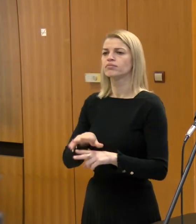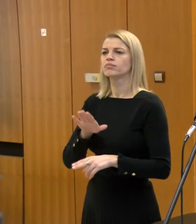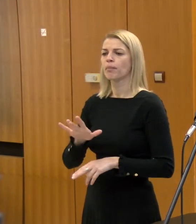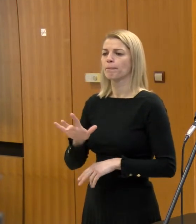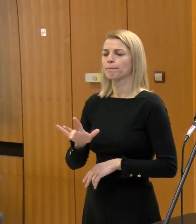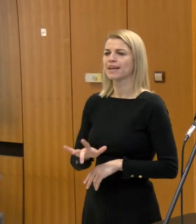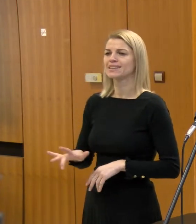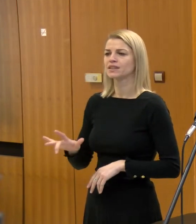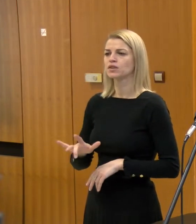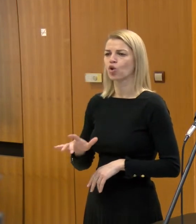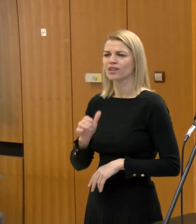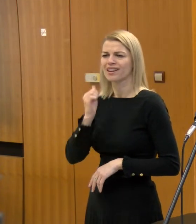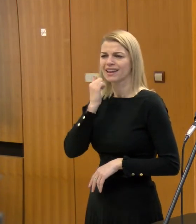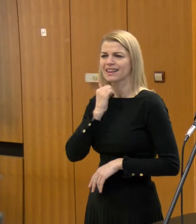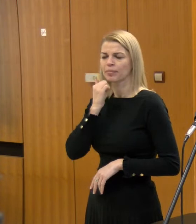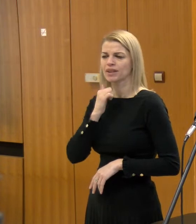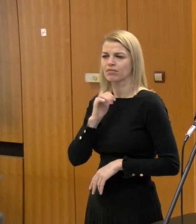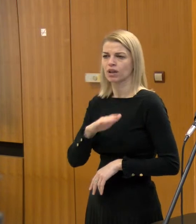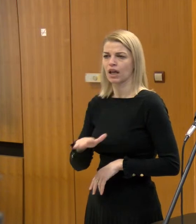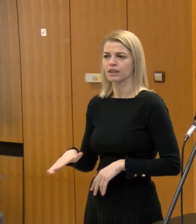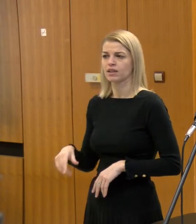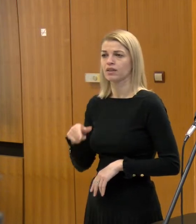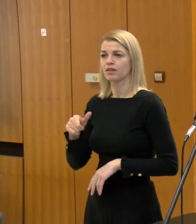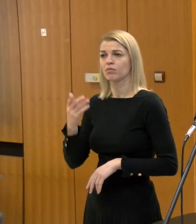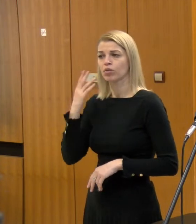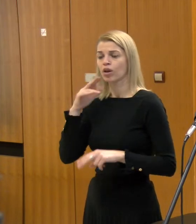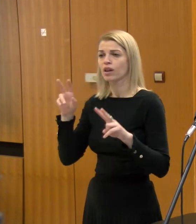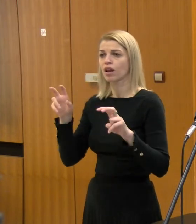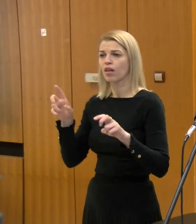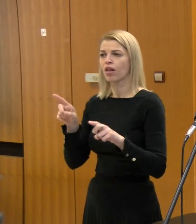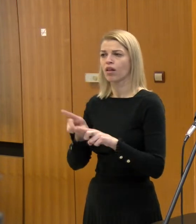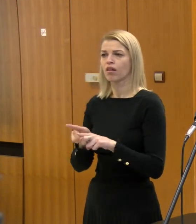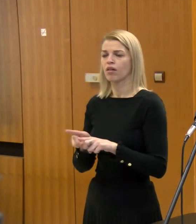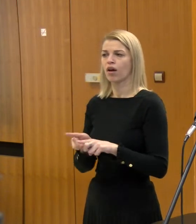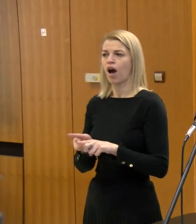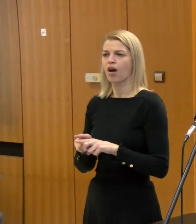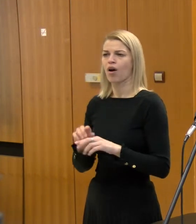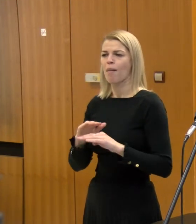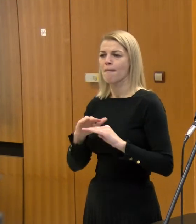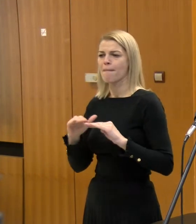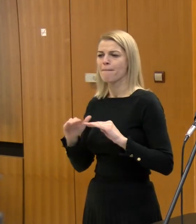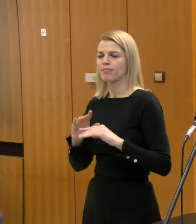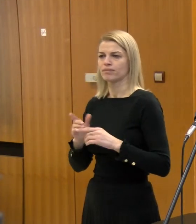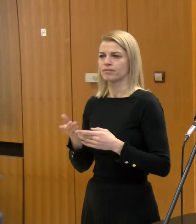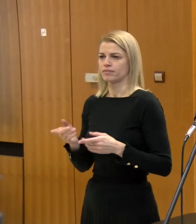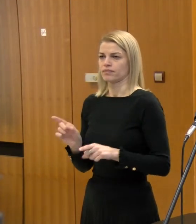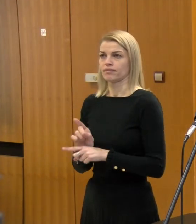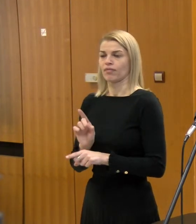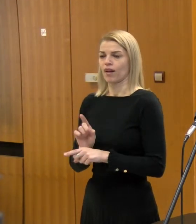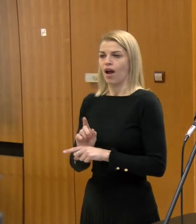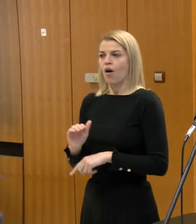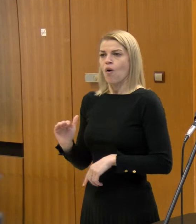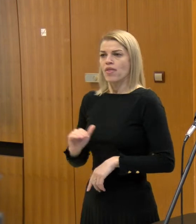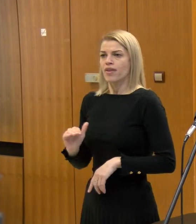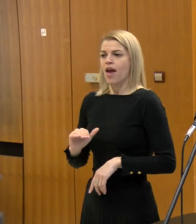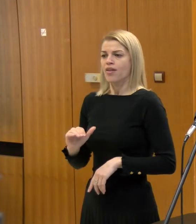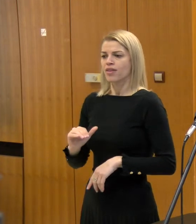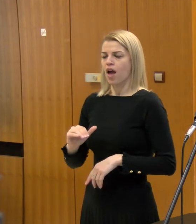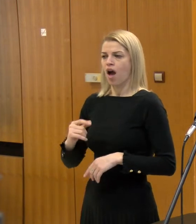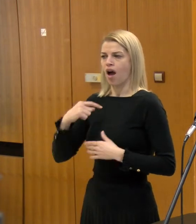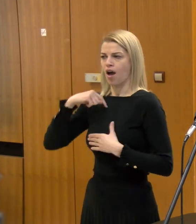intimného priestoru detí, kde boli tieto témy zosobnené pod kožu dieťaťa, kde si dieťa malo